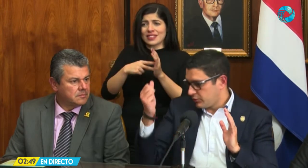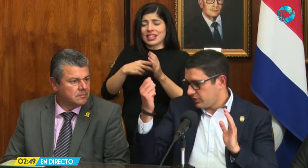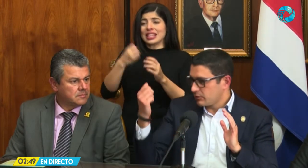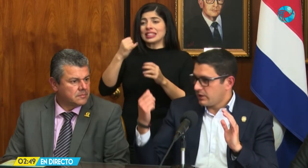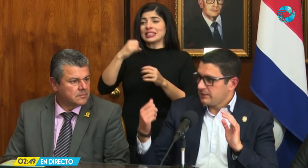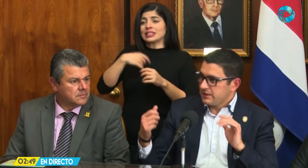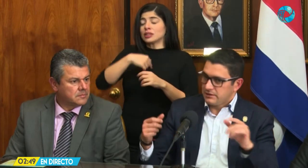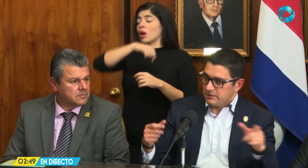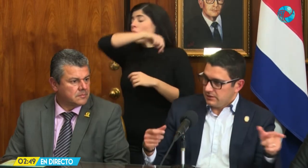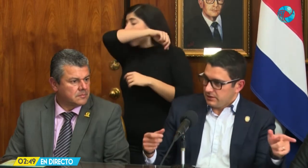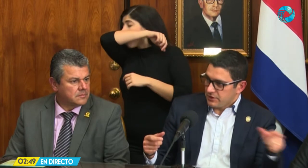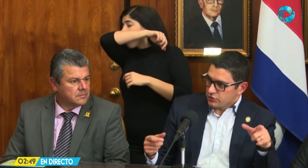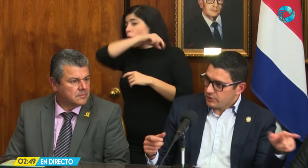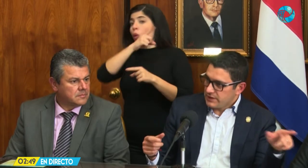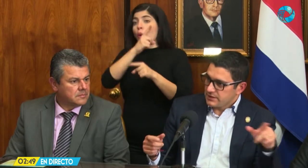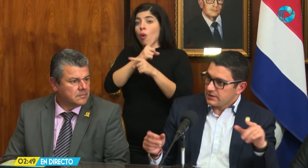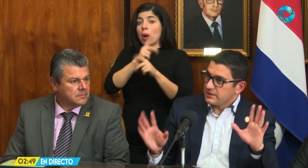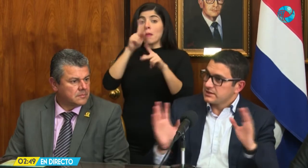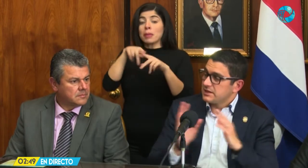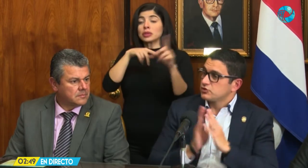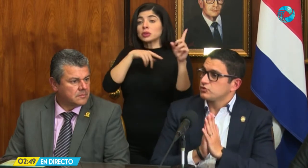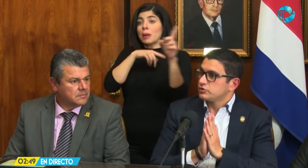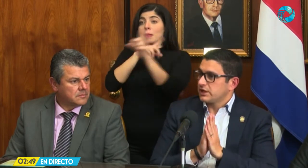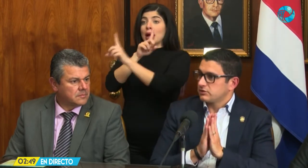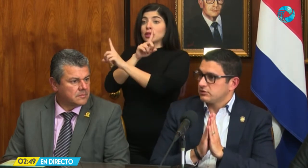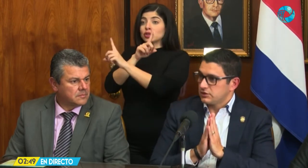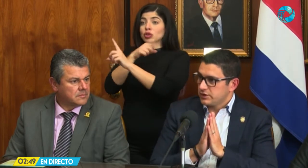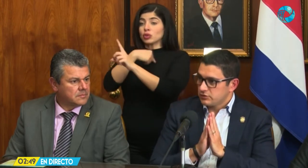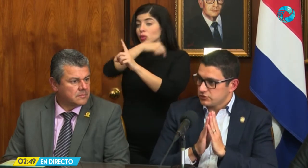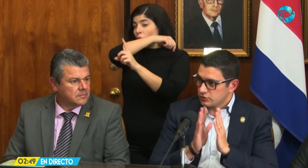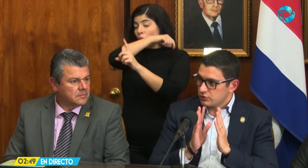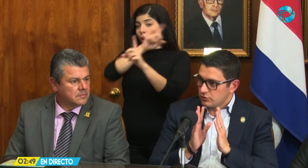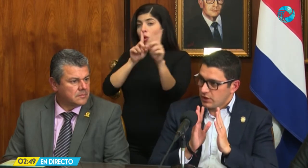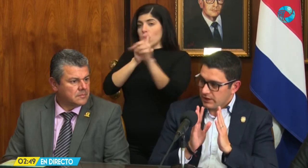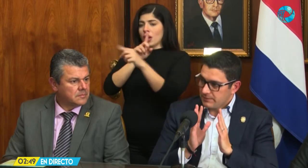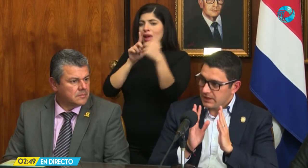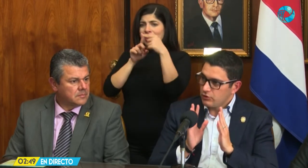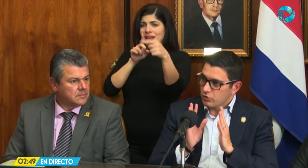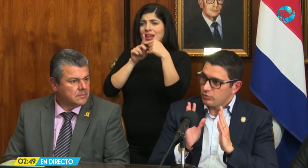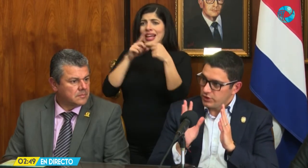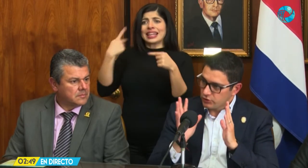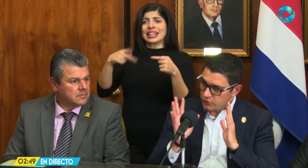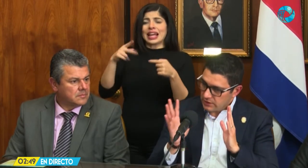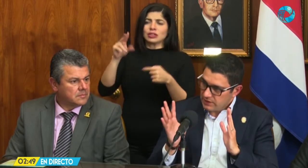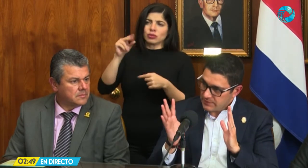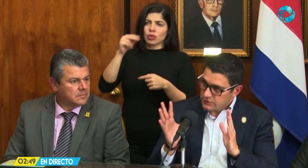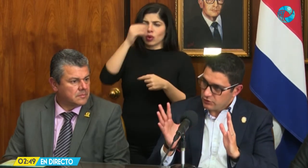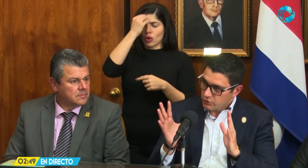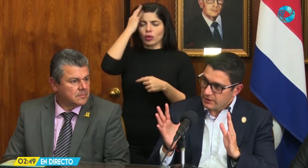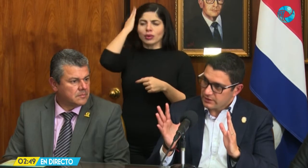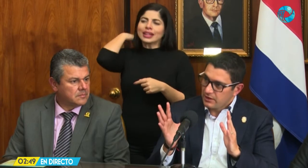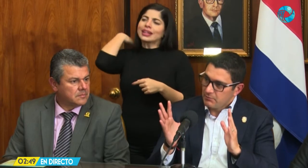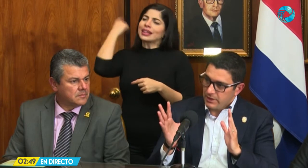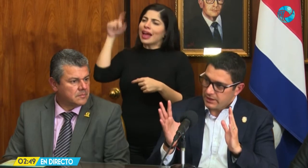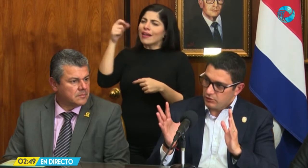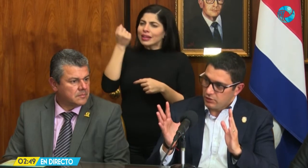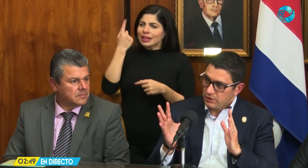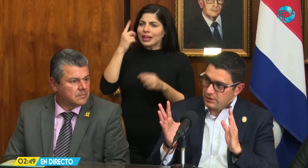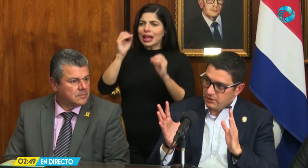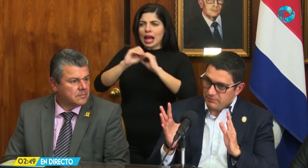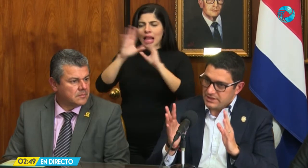se tapó adecuadamente y alguien pasó por ahí cerca, ya eso es un contacto de riesgo. Eso no, hay que manejarlo, como le digo, con toda la dimensión correcta